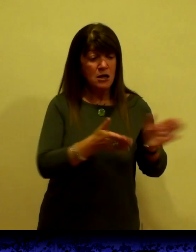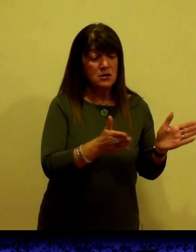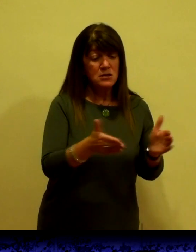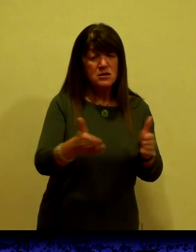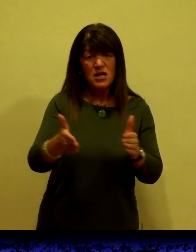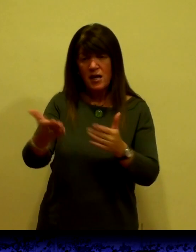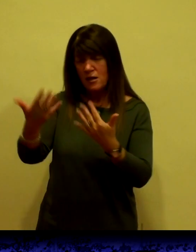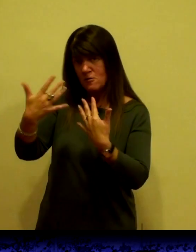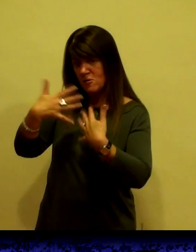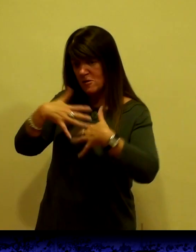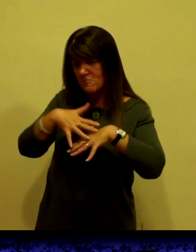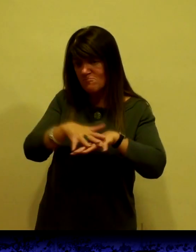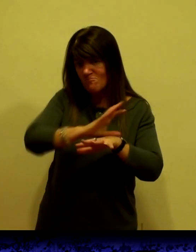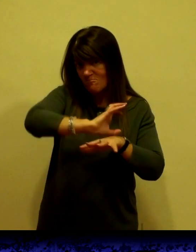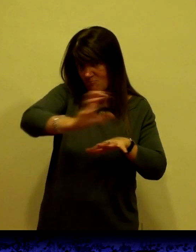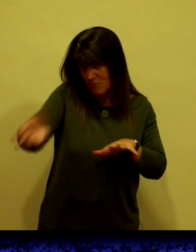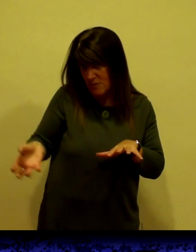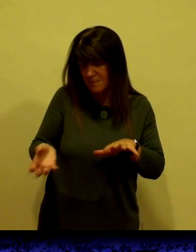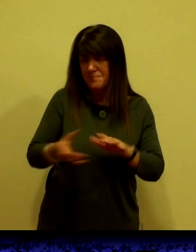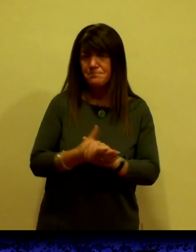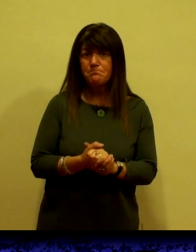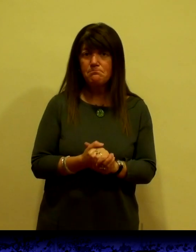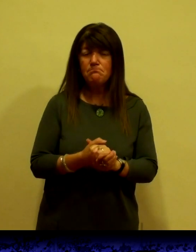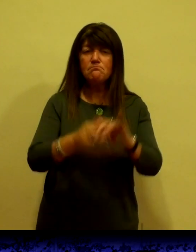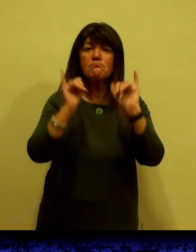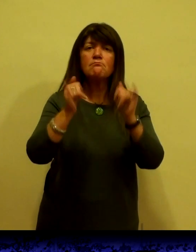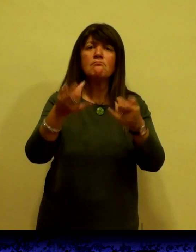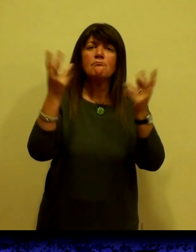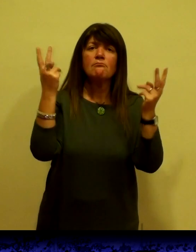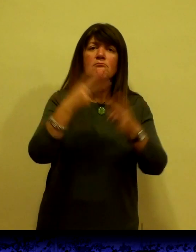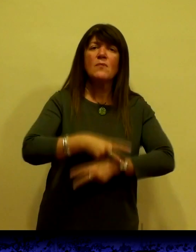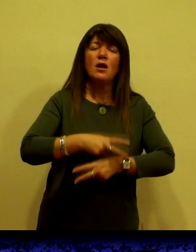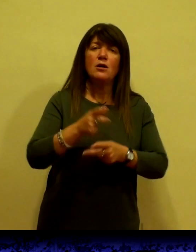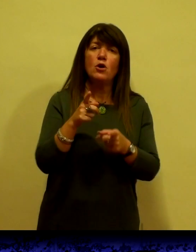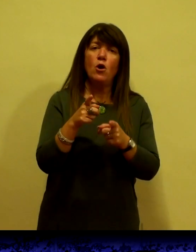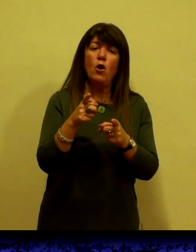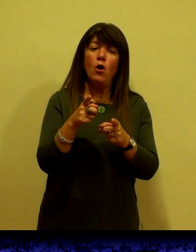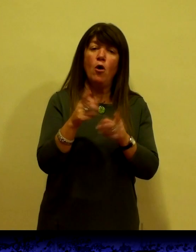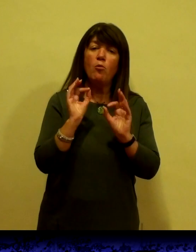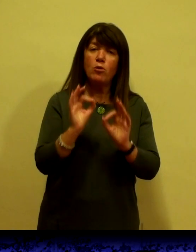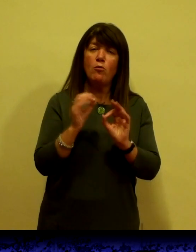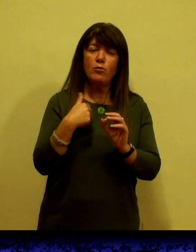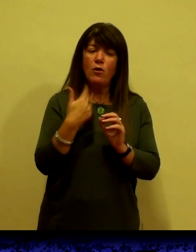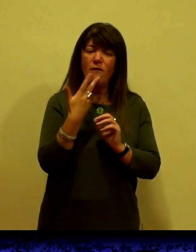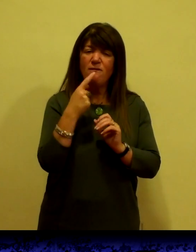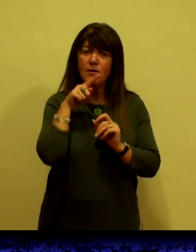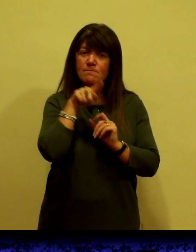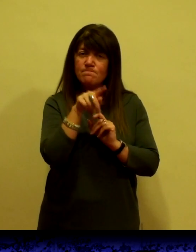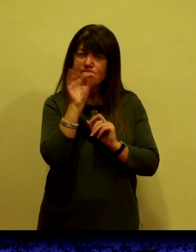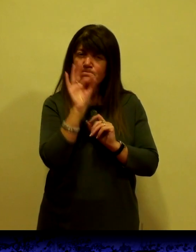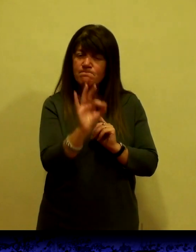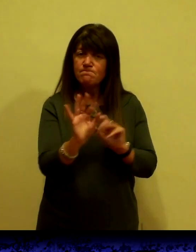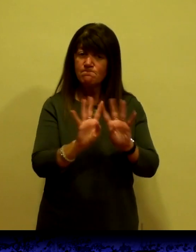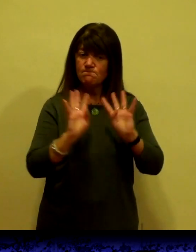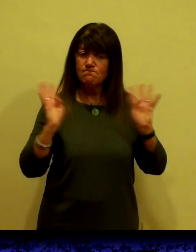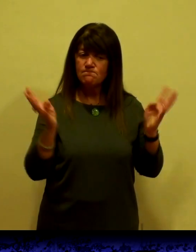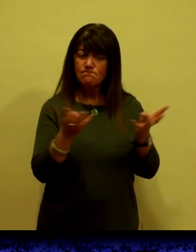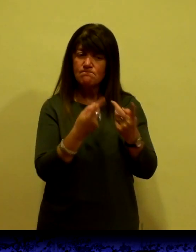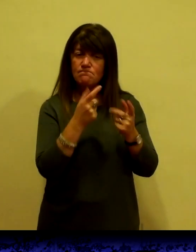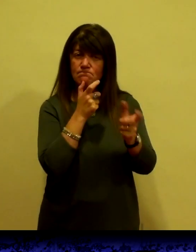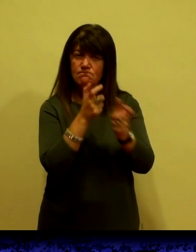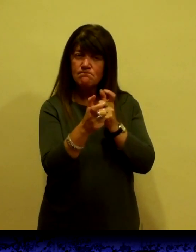maniera. Ecco, ci interessava molto, ci affascinava questo discorso della tavola rotonda. In cosa